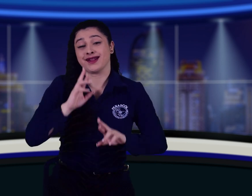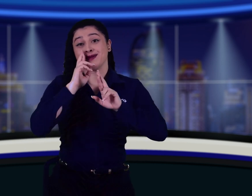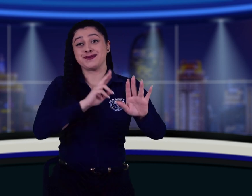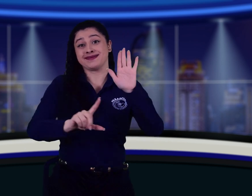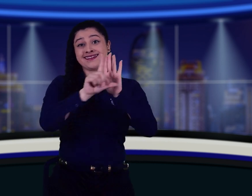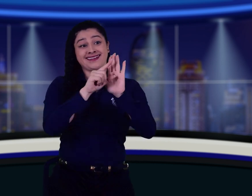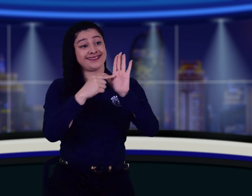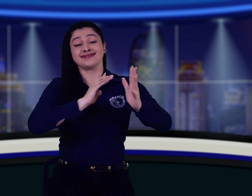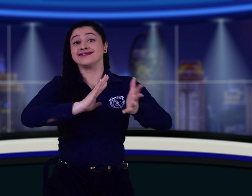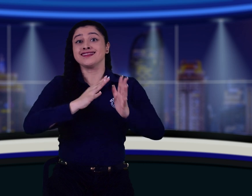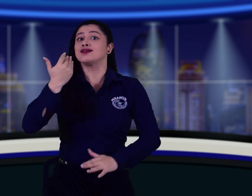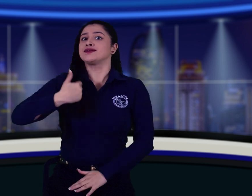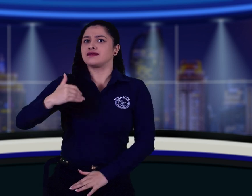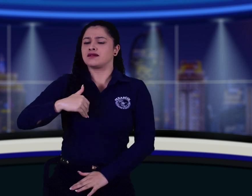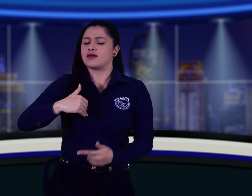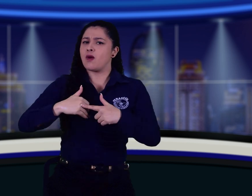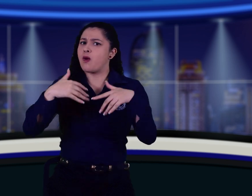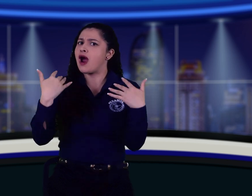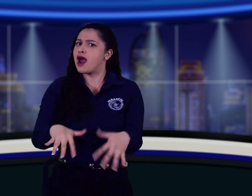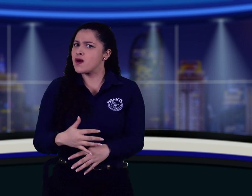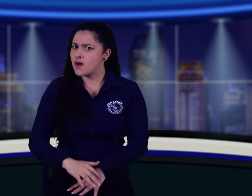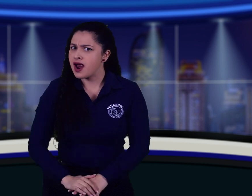reconocimiento de la lengua de señas Argentina guau